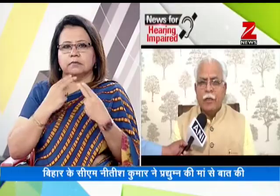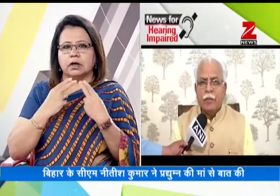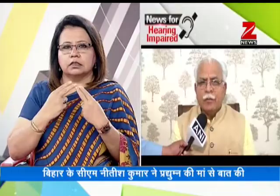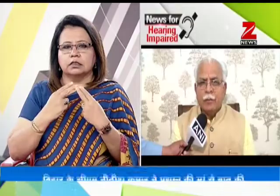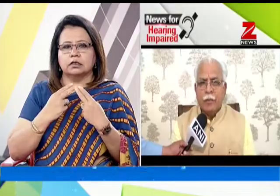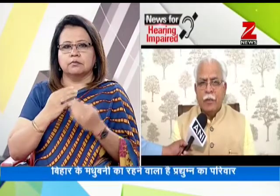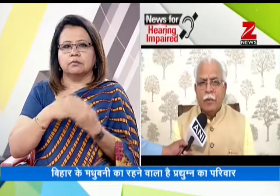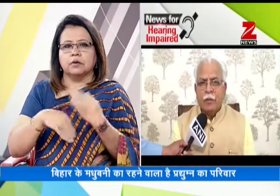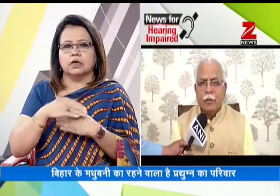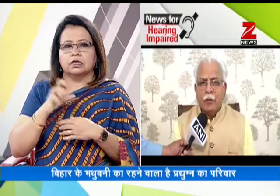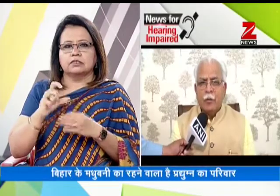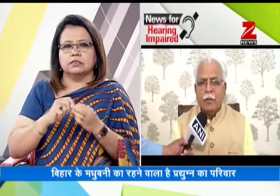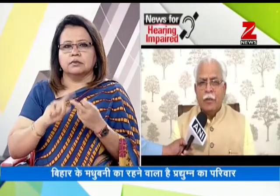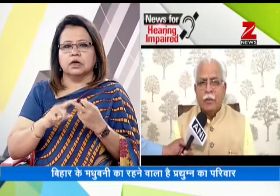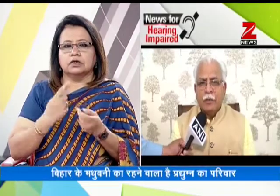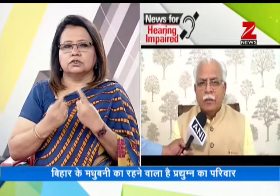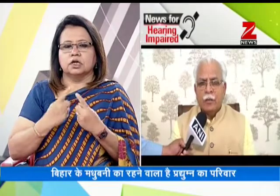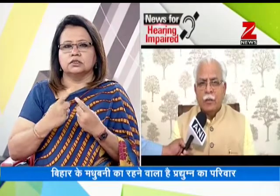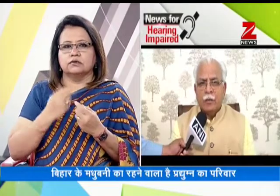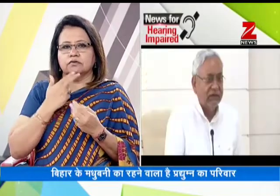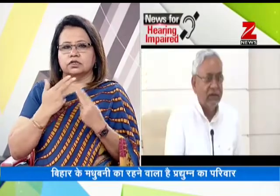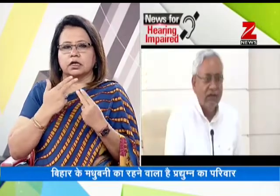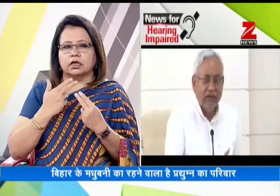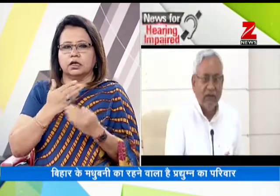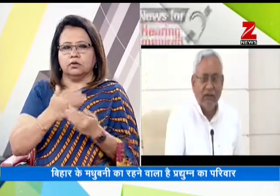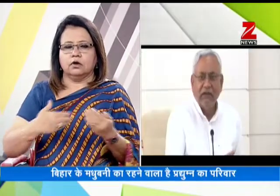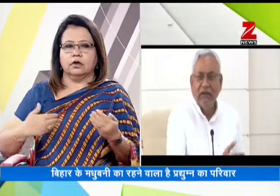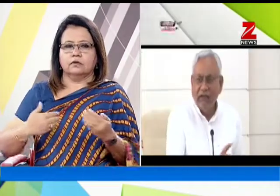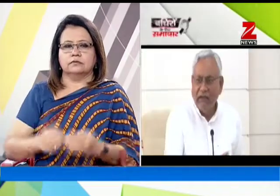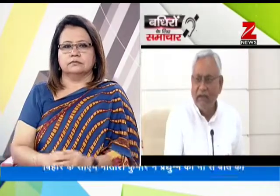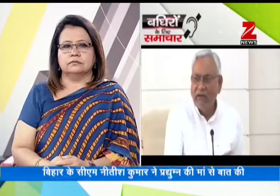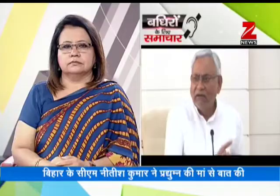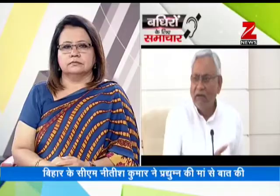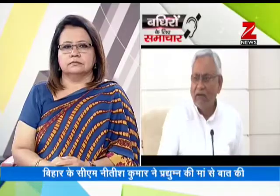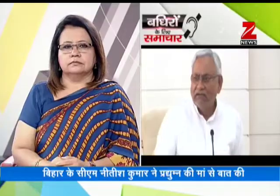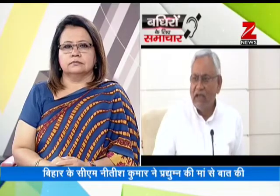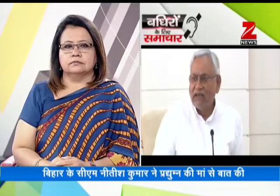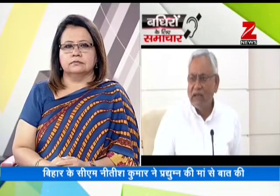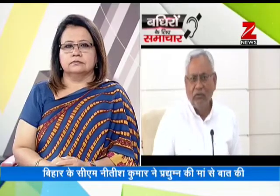की, परिवार की सीबीआई जांच की मांग पर विचार करने को कहा।